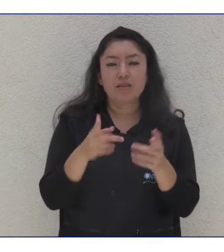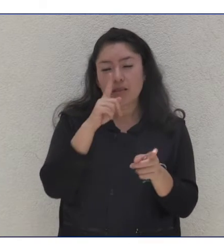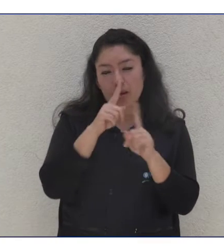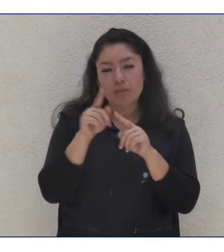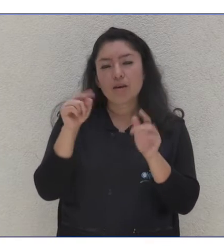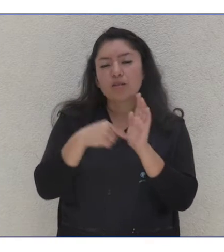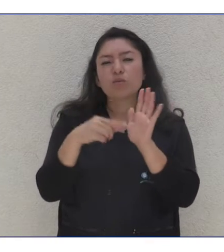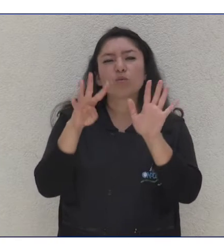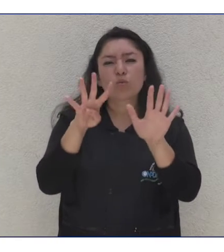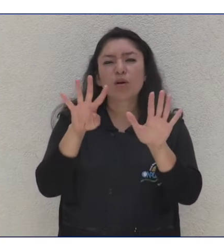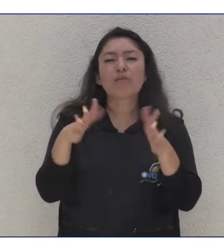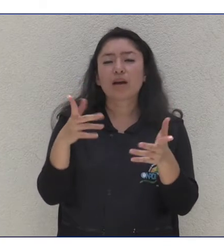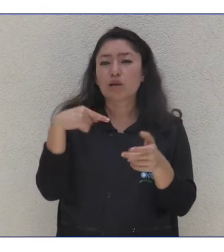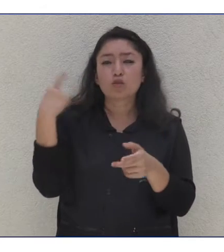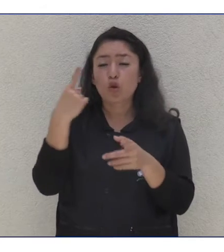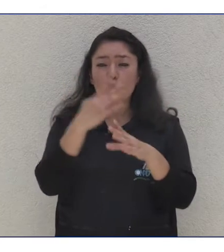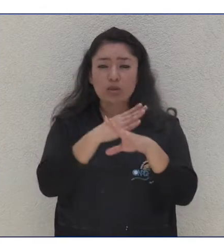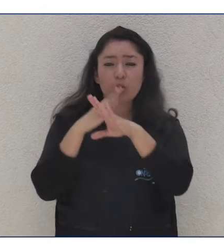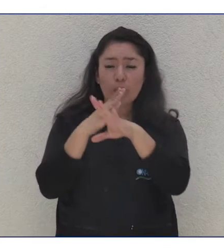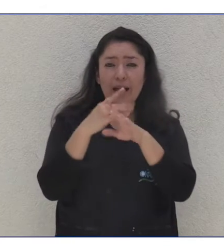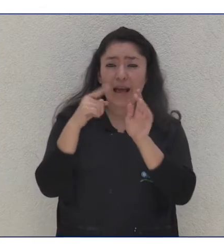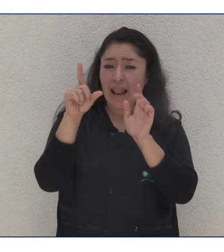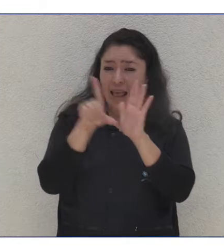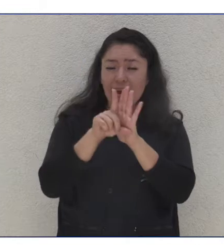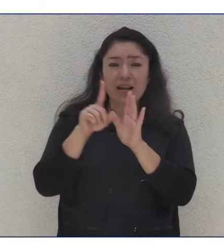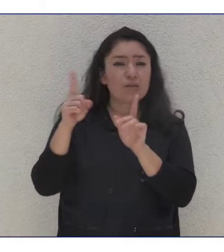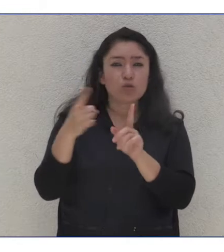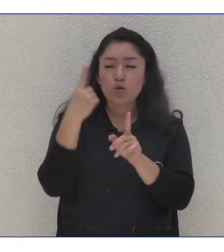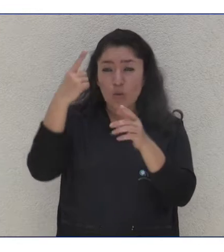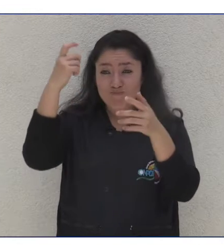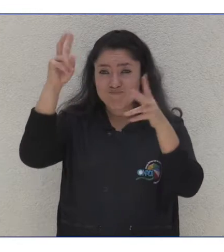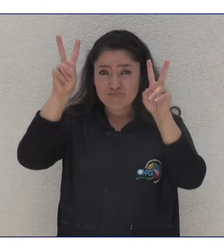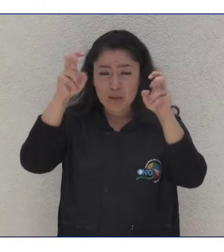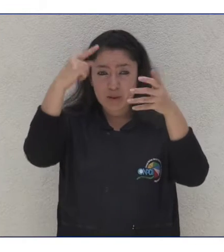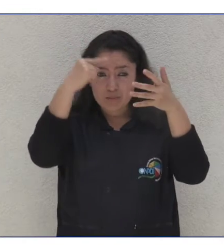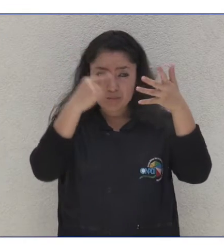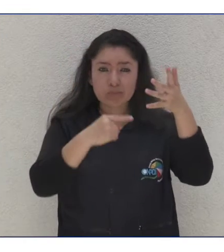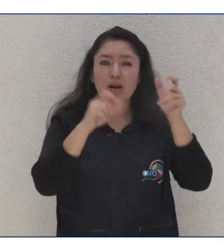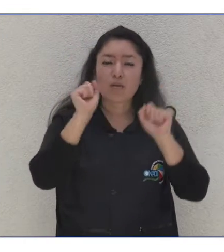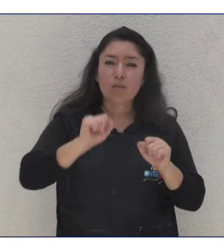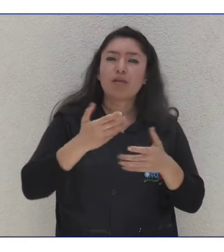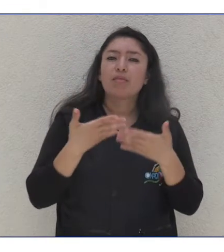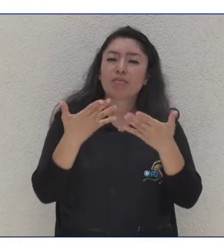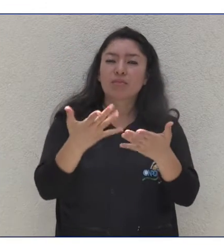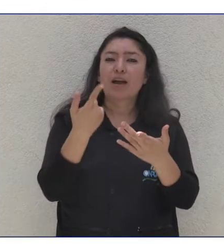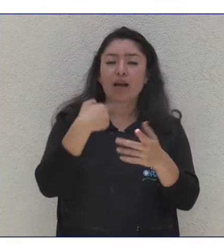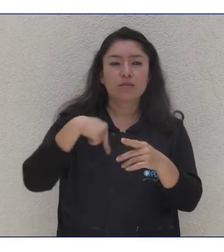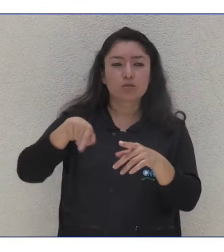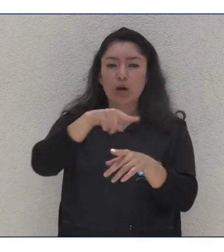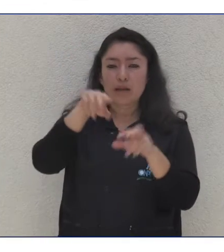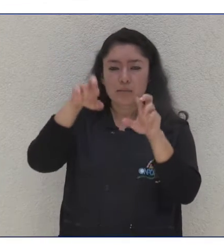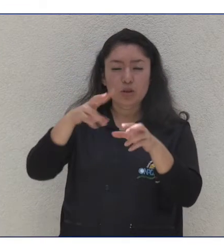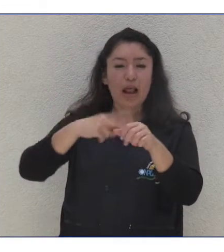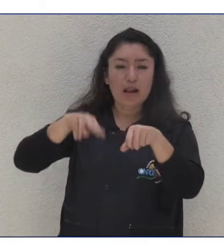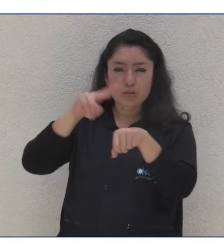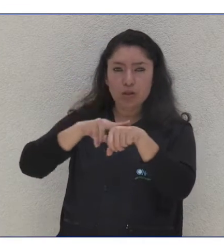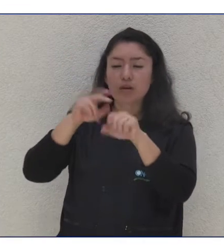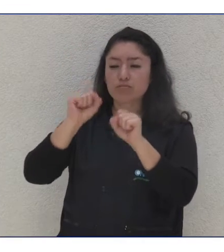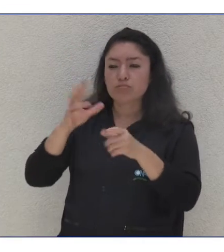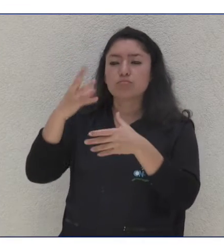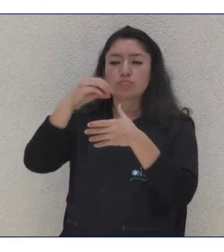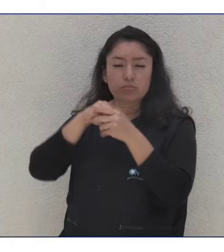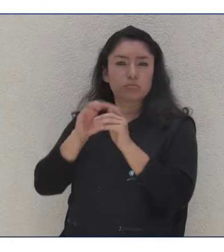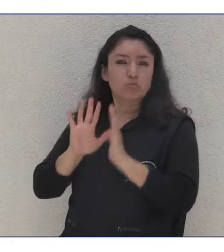Seguridad nacional. Son todos aquellos asuntos que son parte de la política del Estado para preservar la integridad física de la nación y de